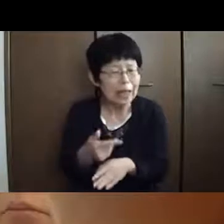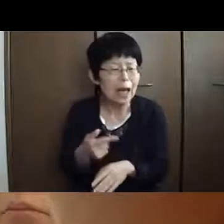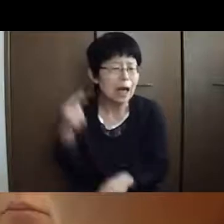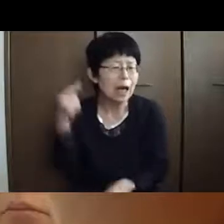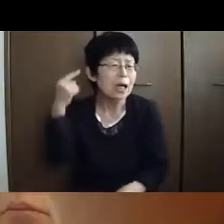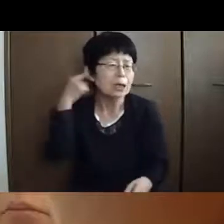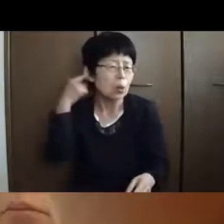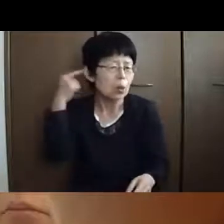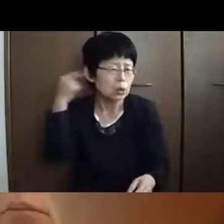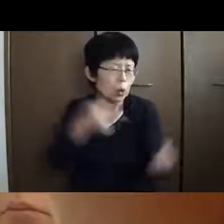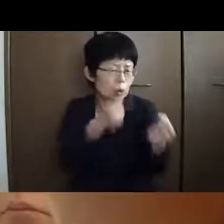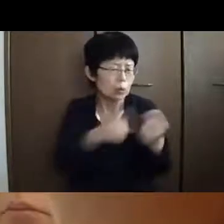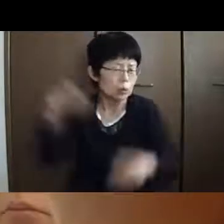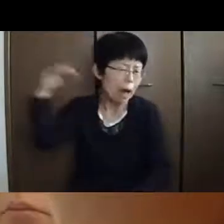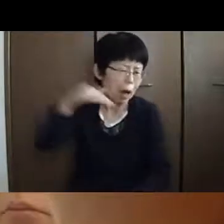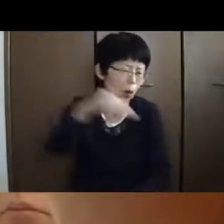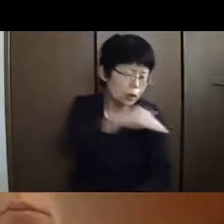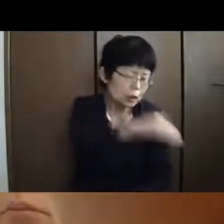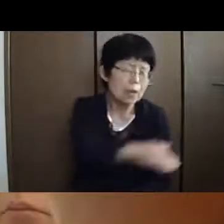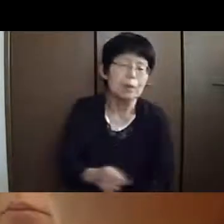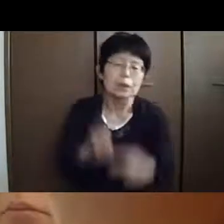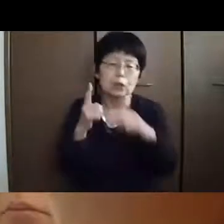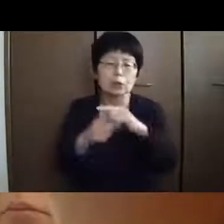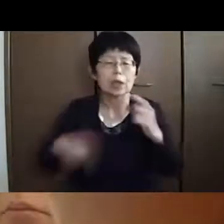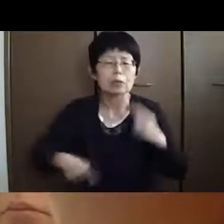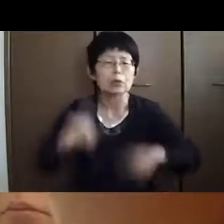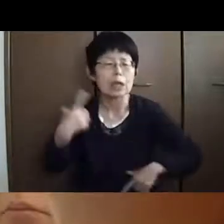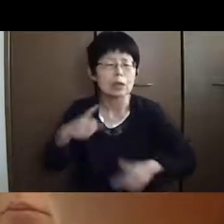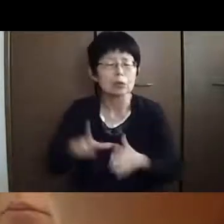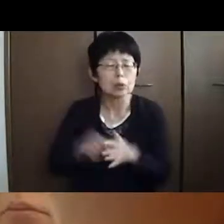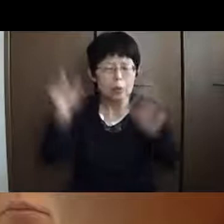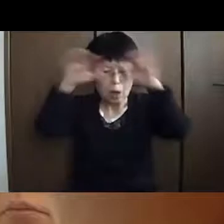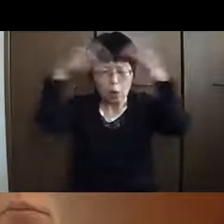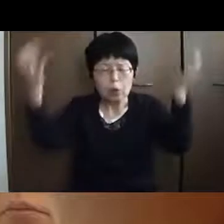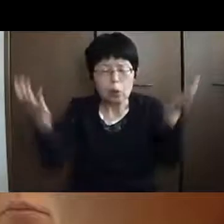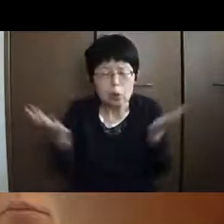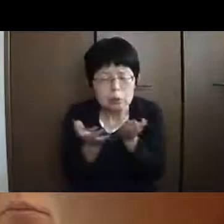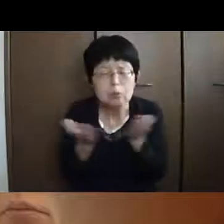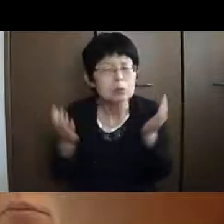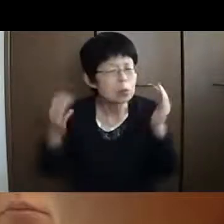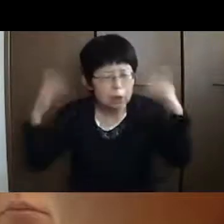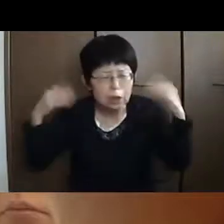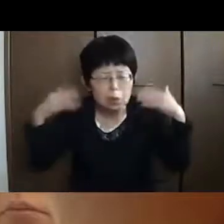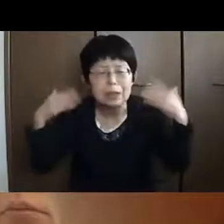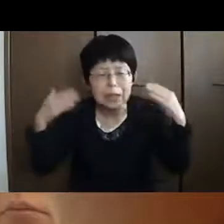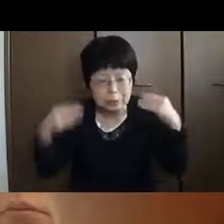きました。で、中学ぐらいの頃にはほとんど分からなくなって、高校の頃から手話を使い始めまし